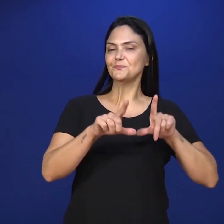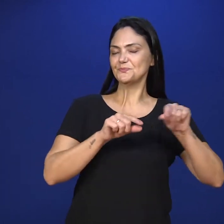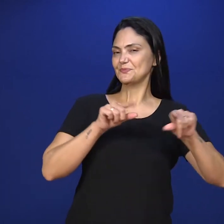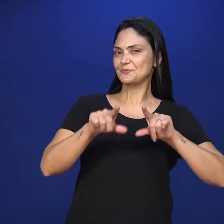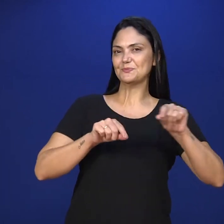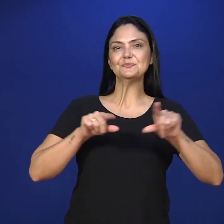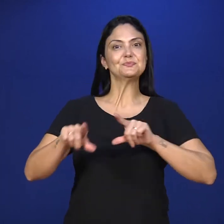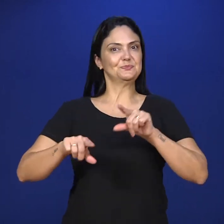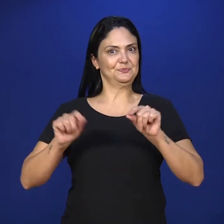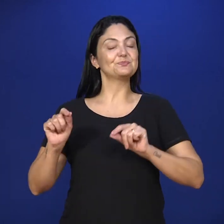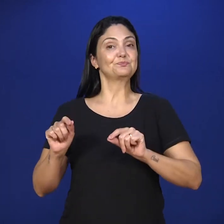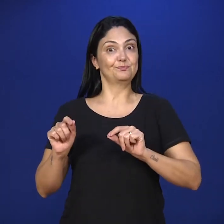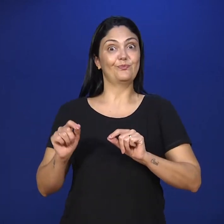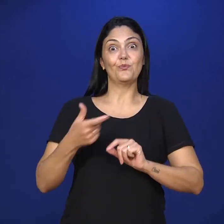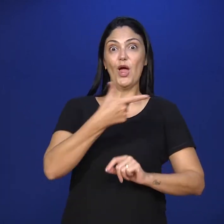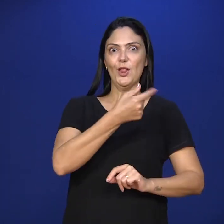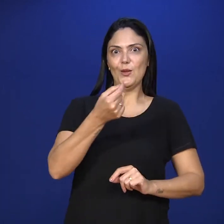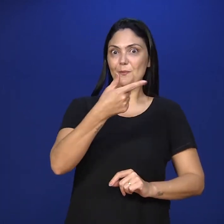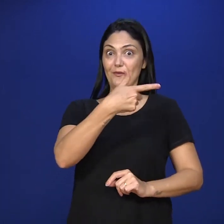Processo Seletivo